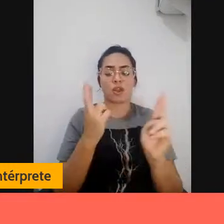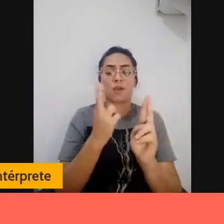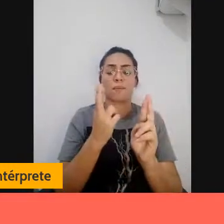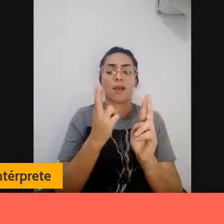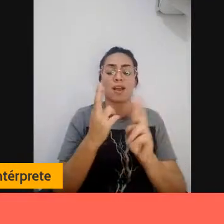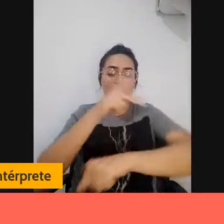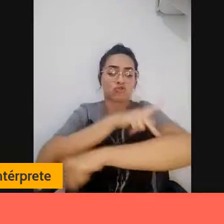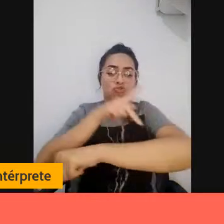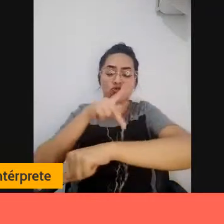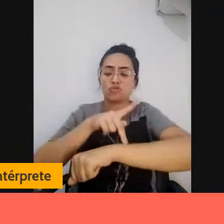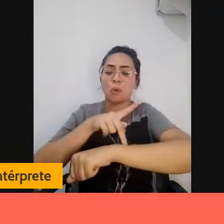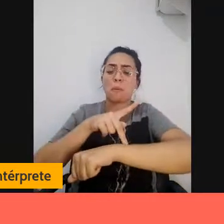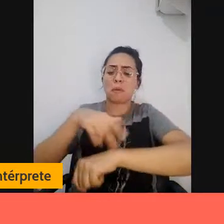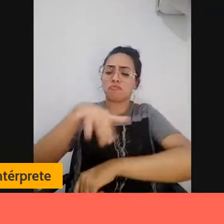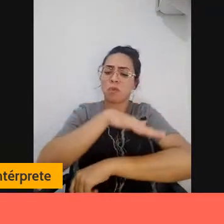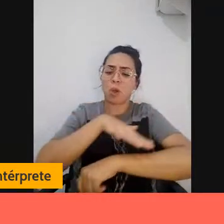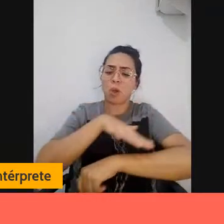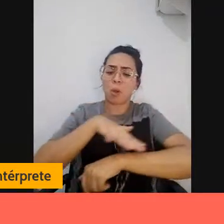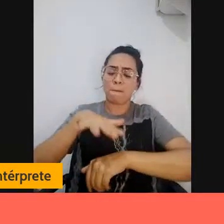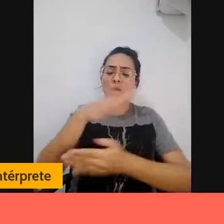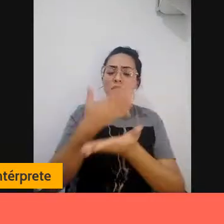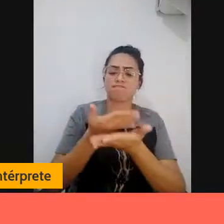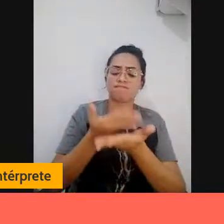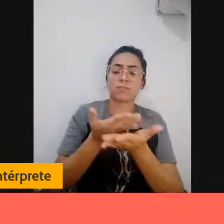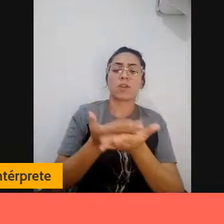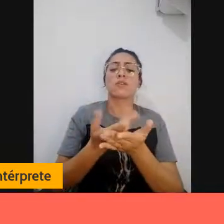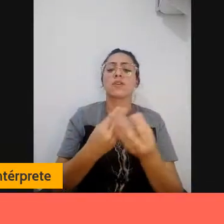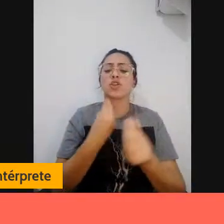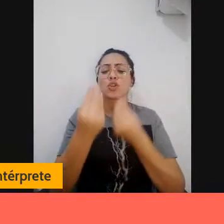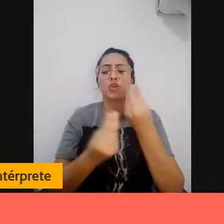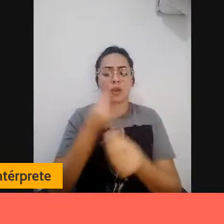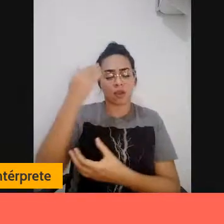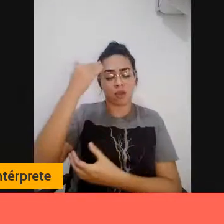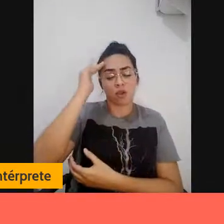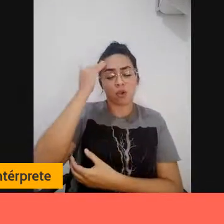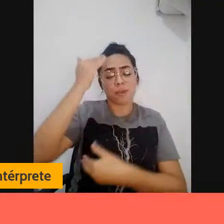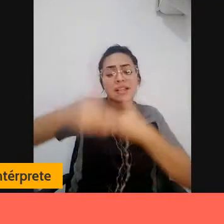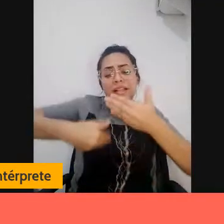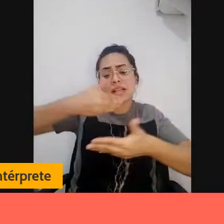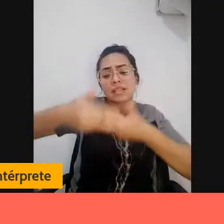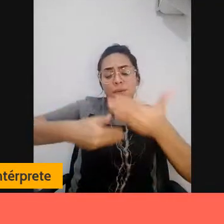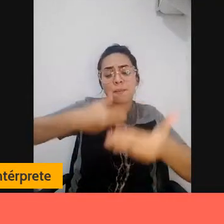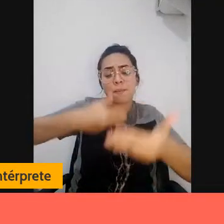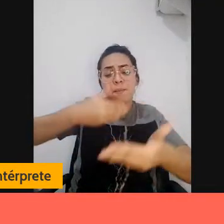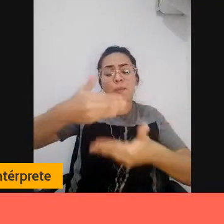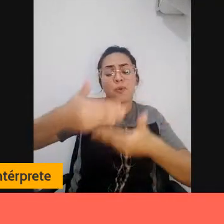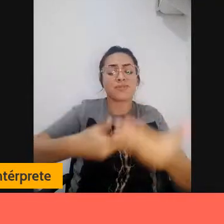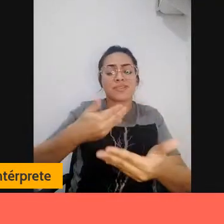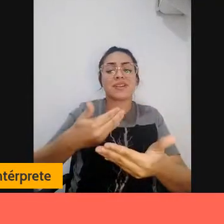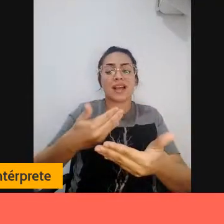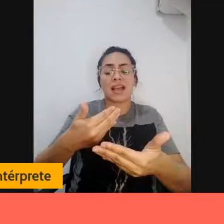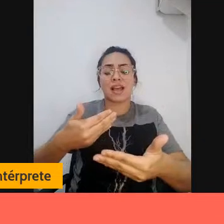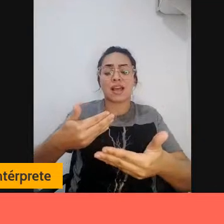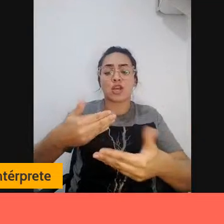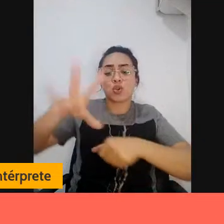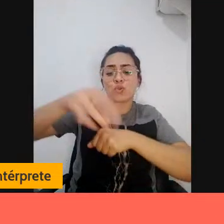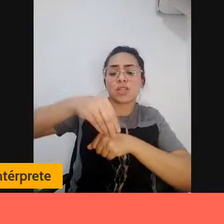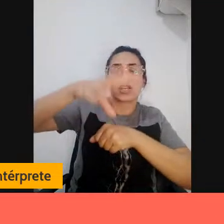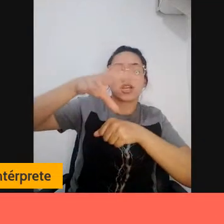pedagogicamente. E como entendemos o próprio processo de transmissão de conhecimento?